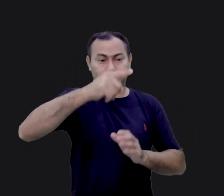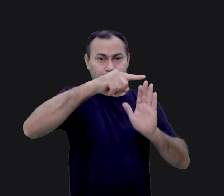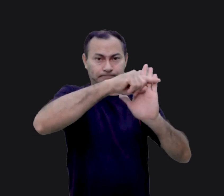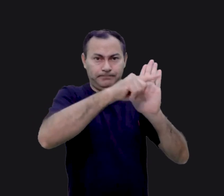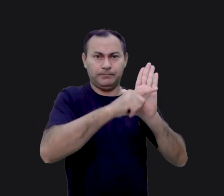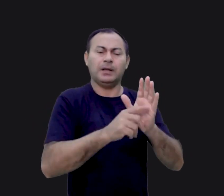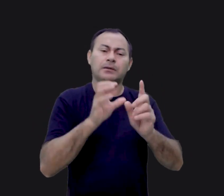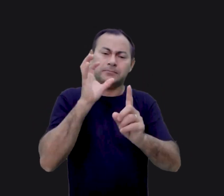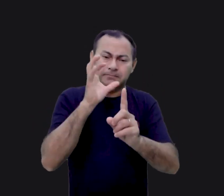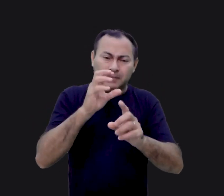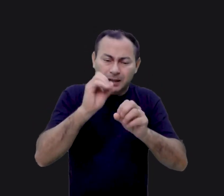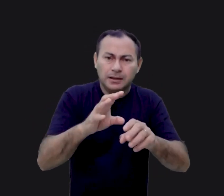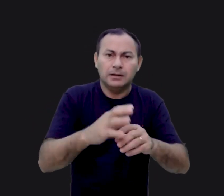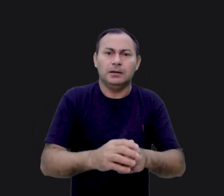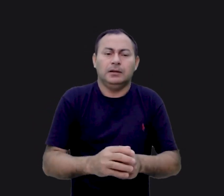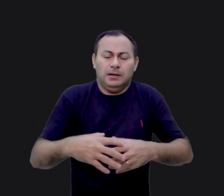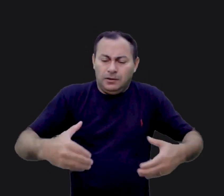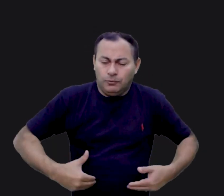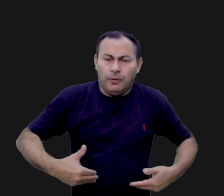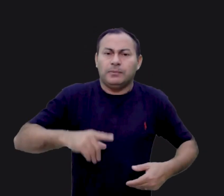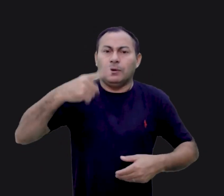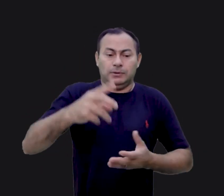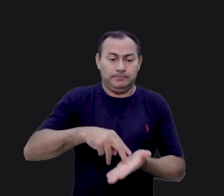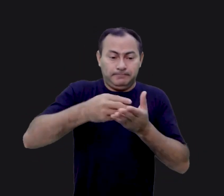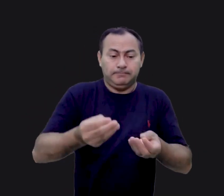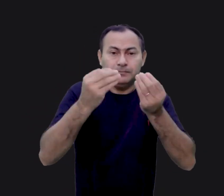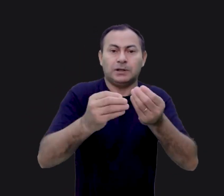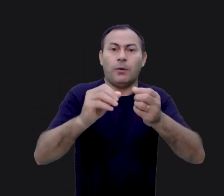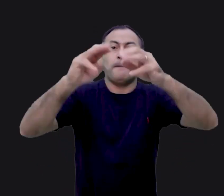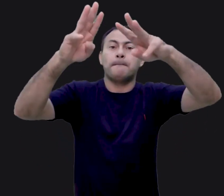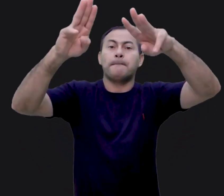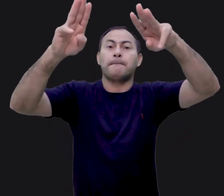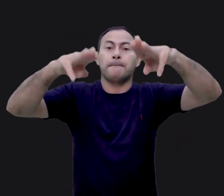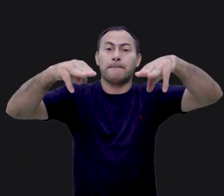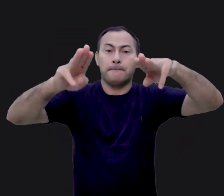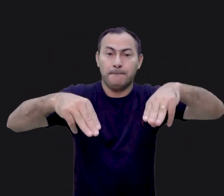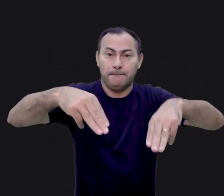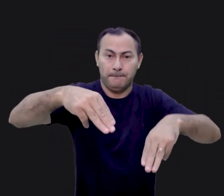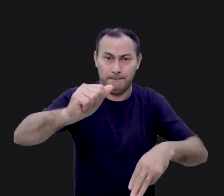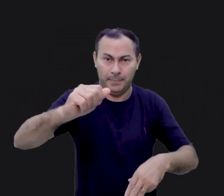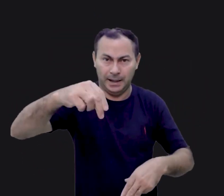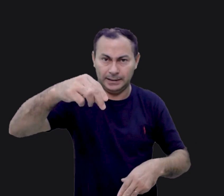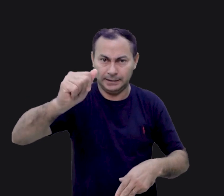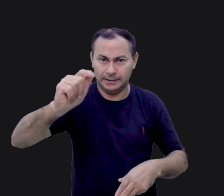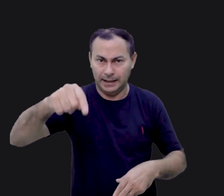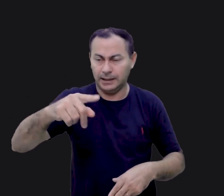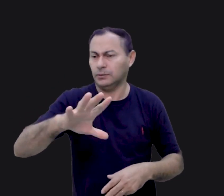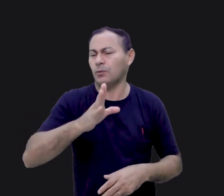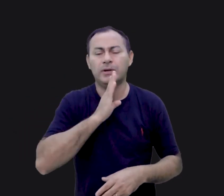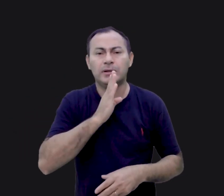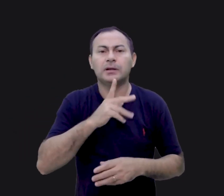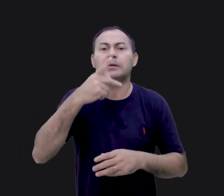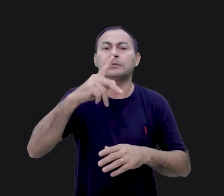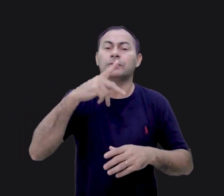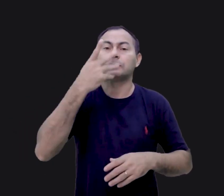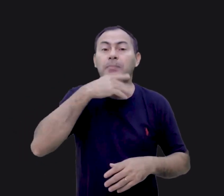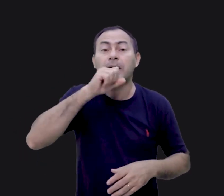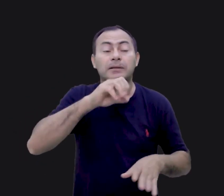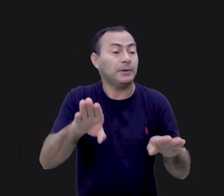ele te afligiu e te deixou ter fome depois se sustentou com o Maná que não conhecias e que os seus pais também não conheceram